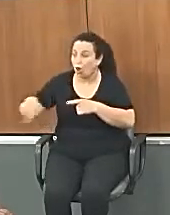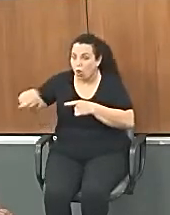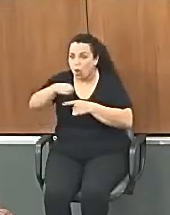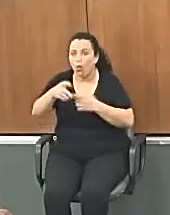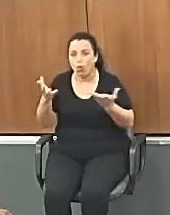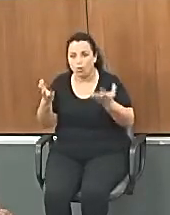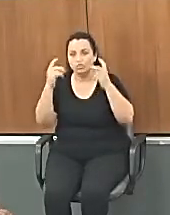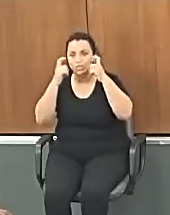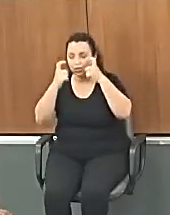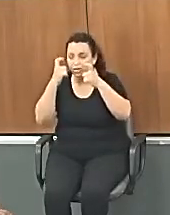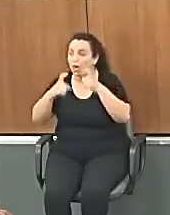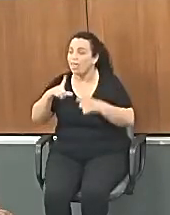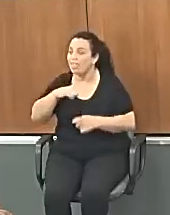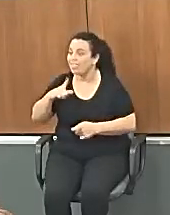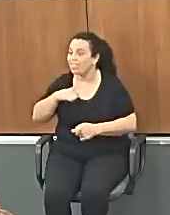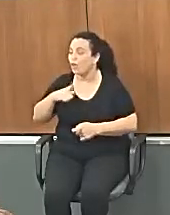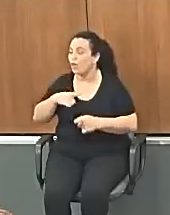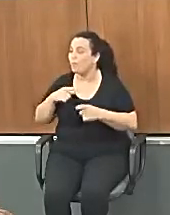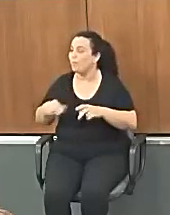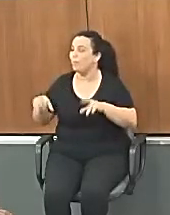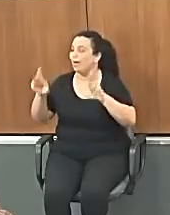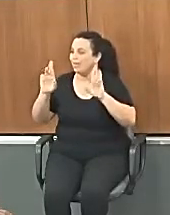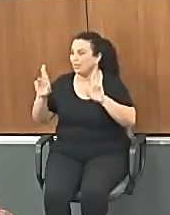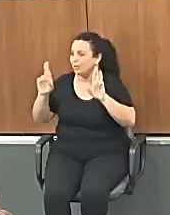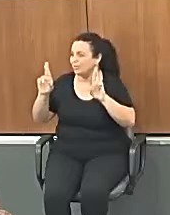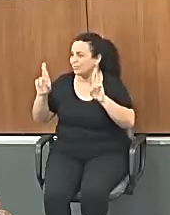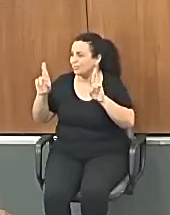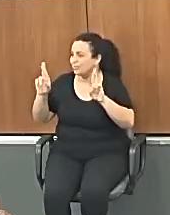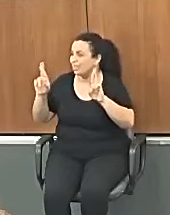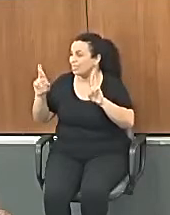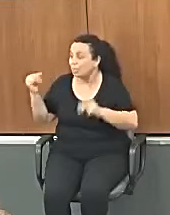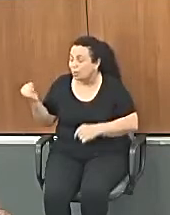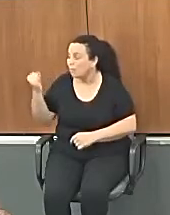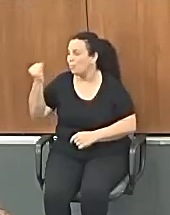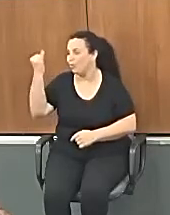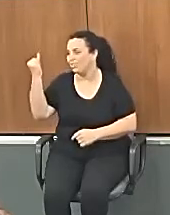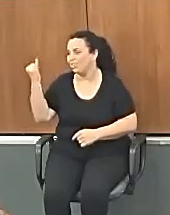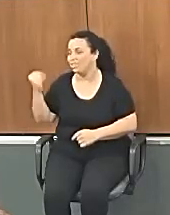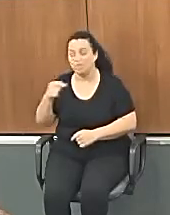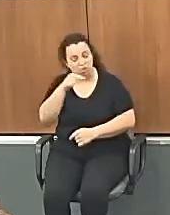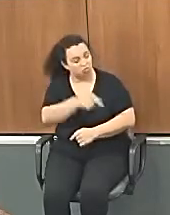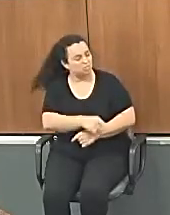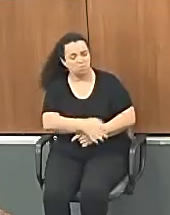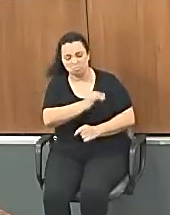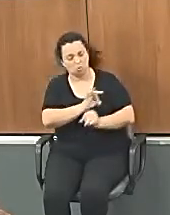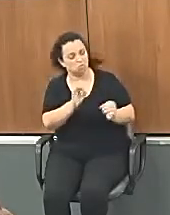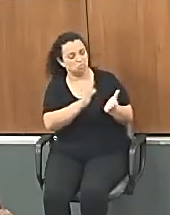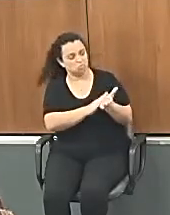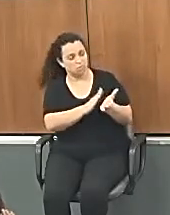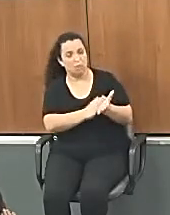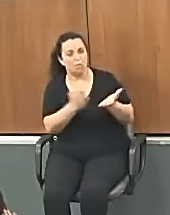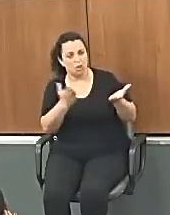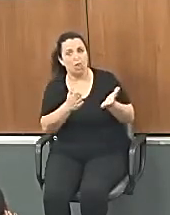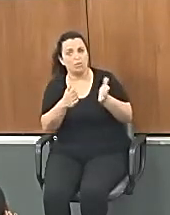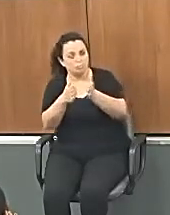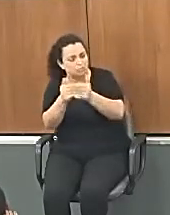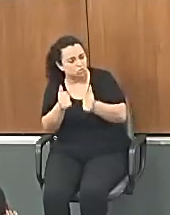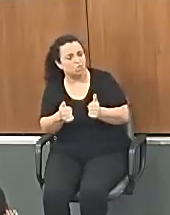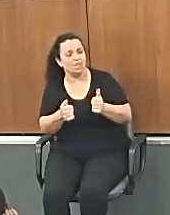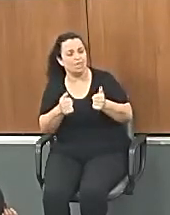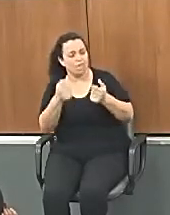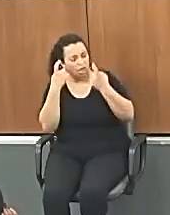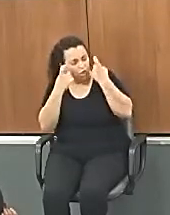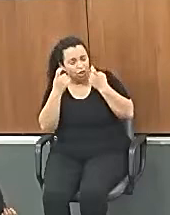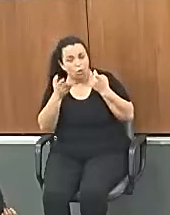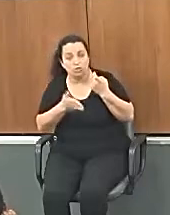muito relevante e vossa excelência acertou muito ao pedir este requerimento tamanha importância e começou no